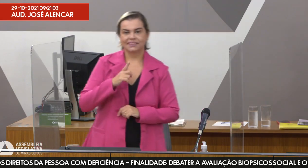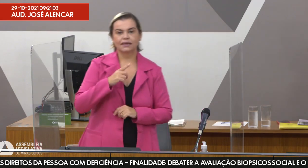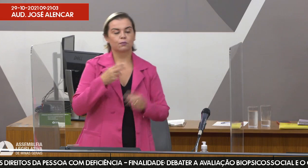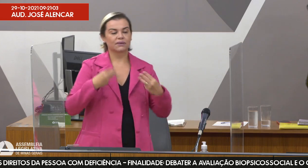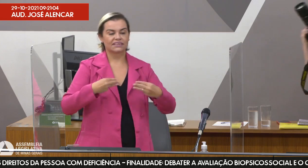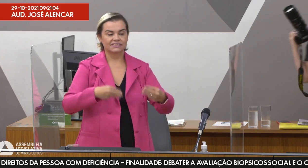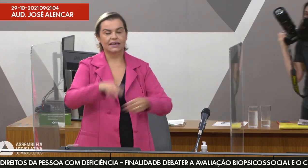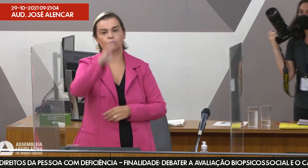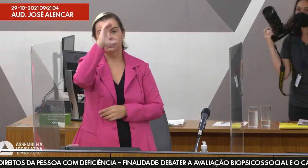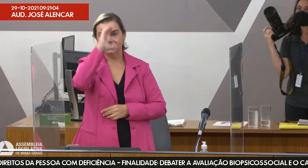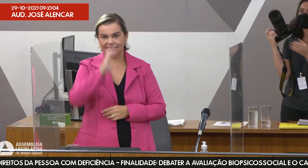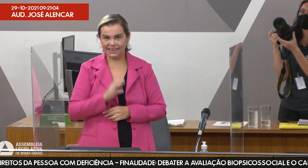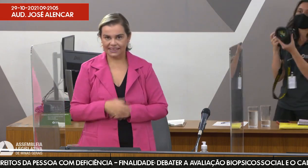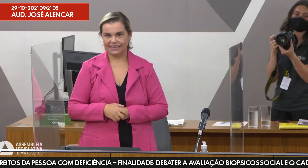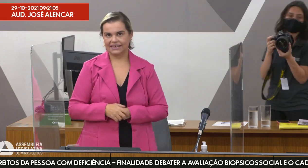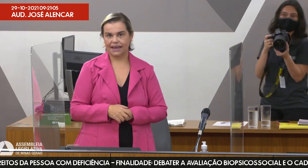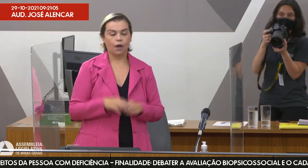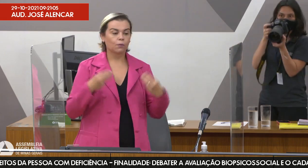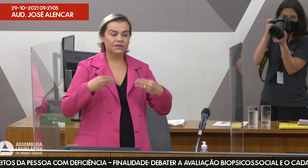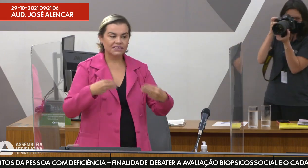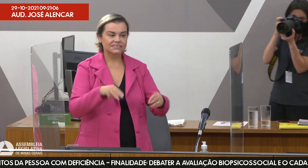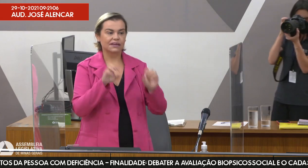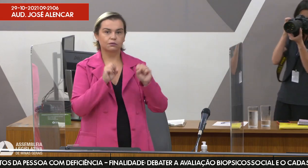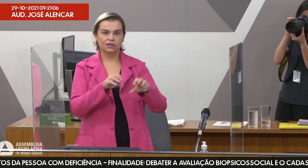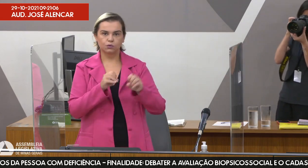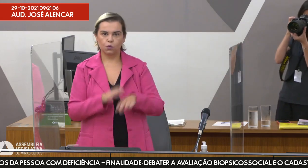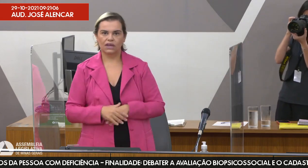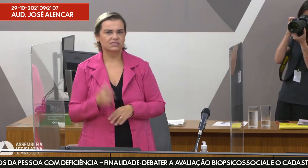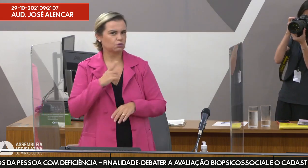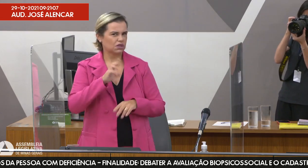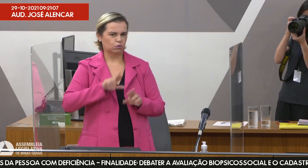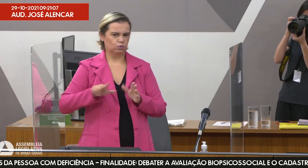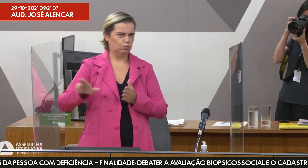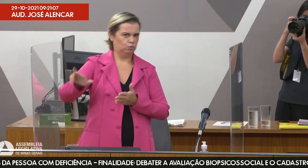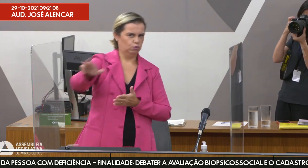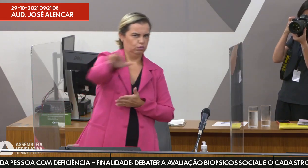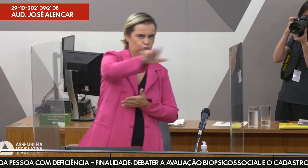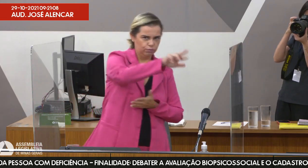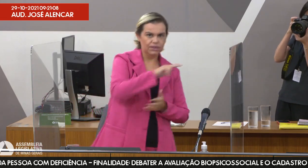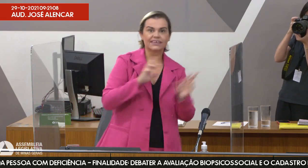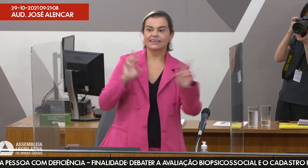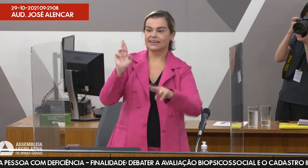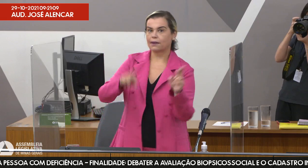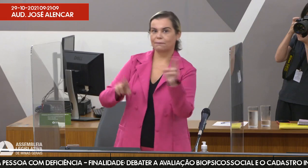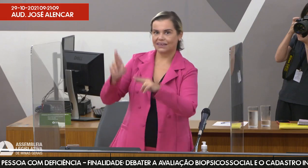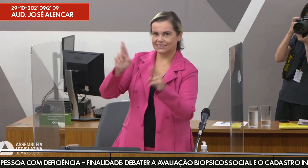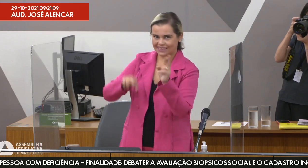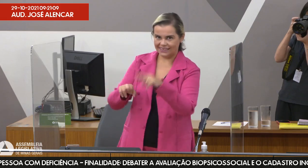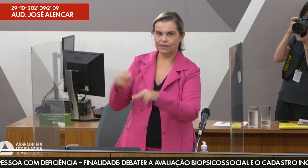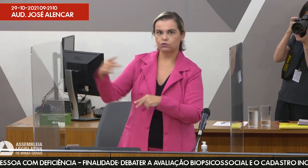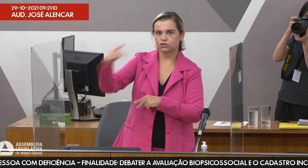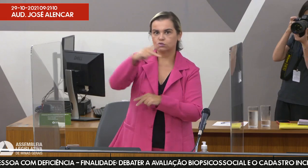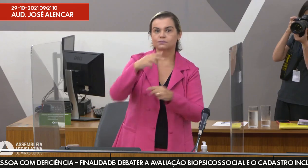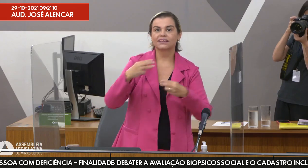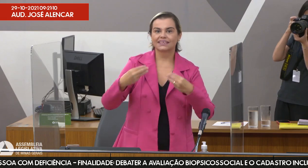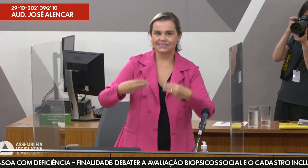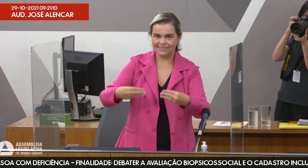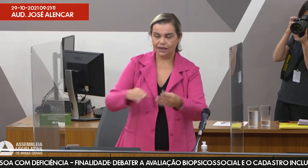Tem alguns ministérios que participam. Foi feito um grupo de trabalho